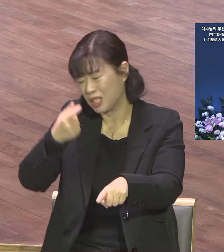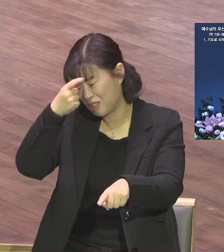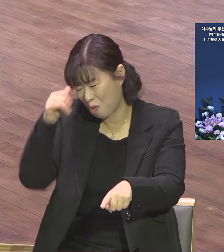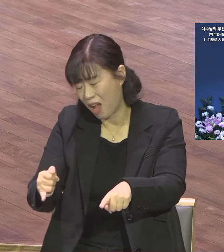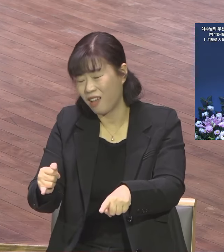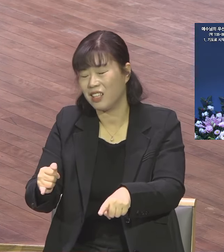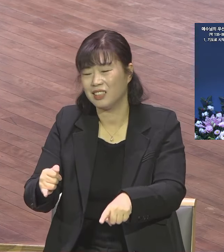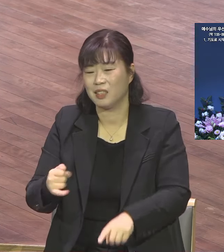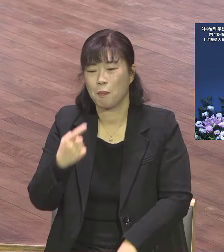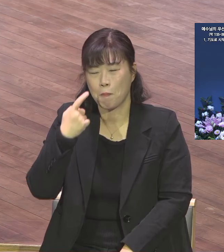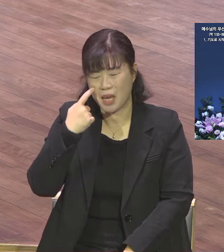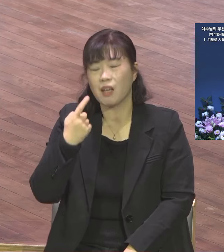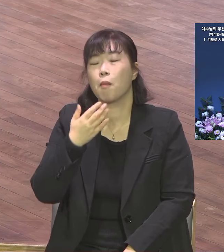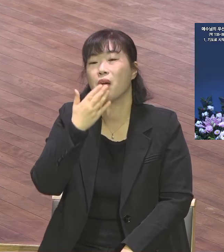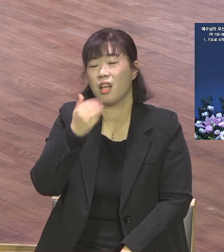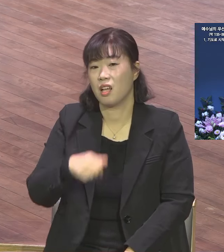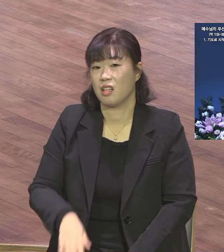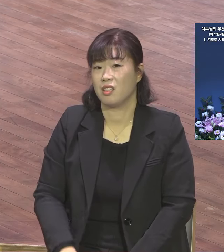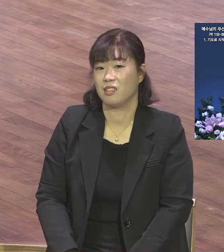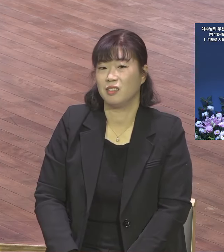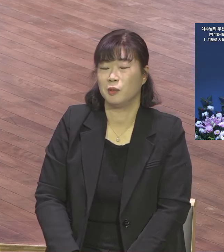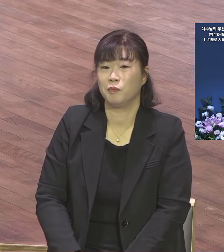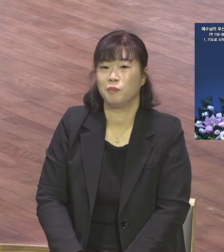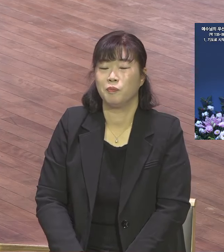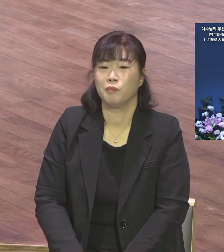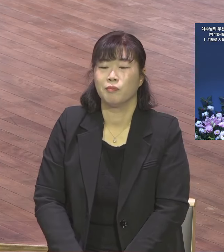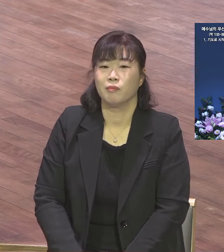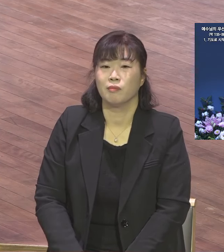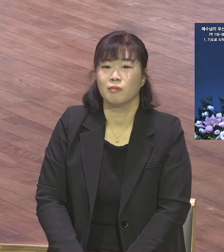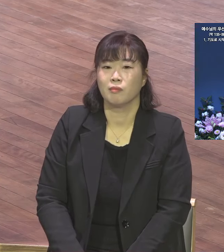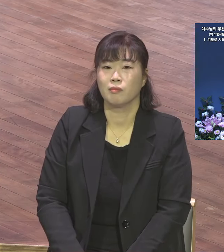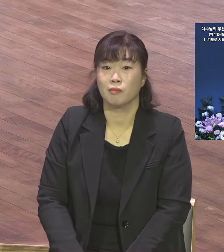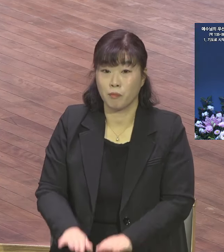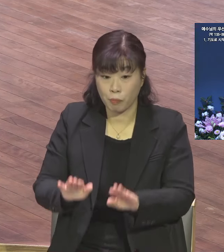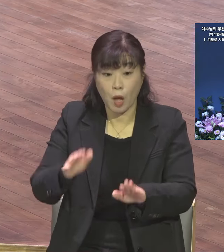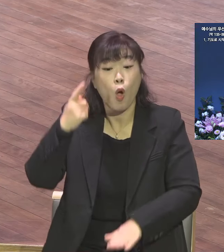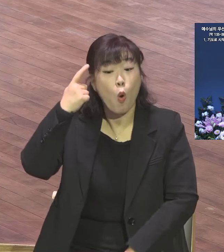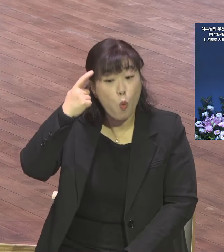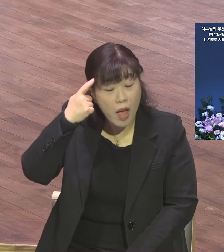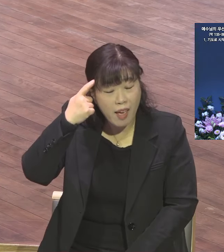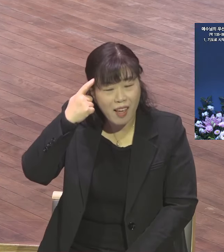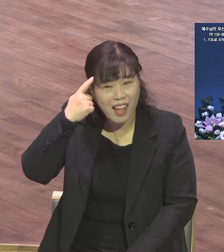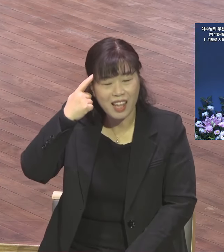땅에서 하나님의 뜻을 이루기 위해서는 하나님이 주신 힘으로 해야 되니까.